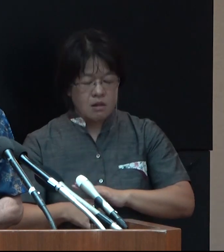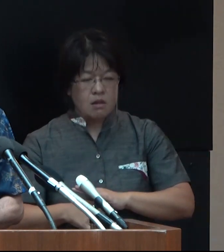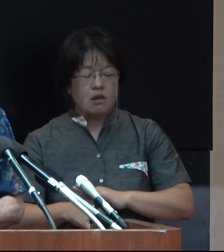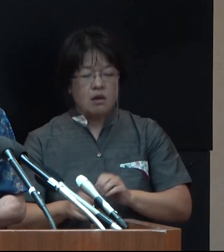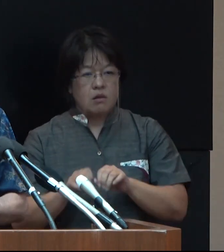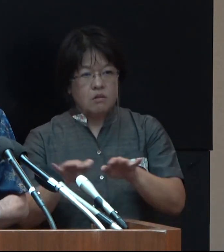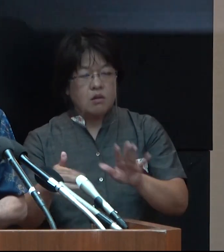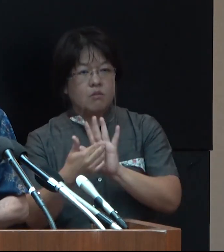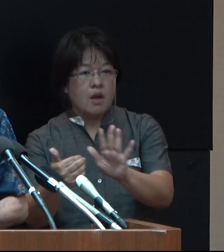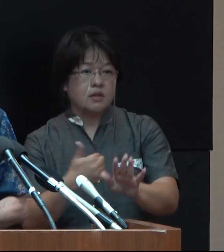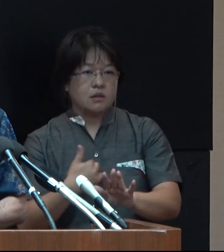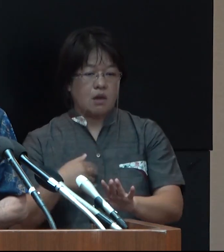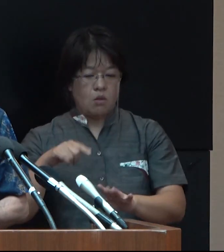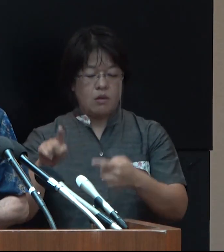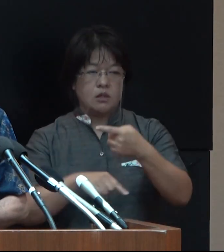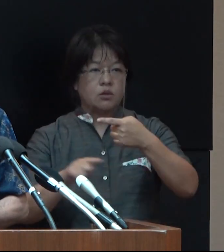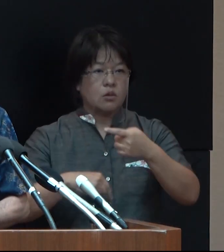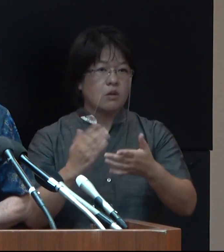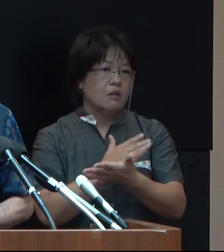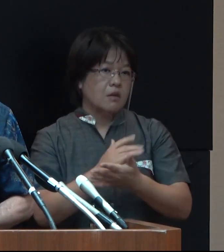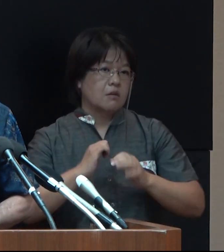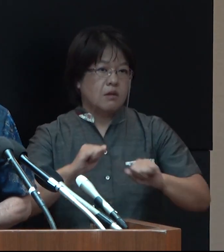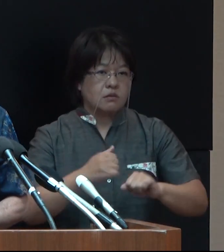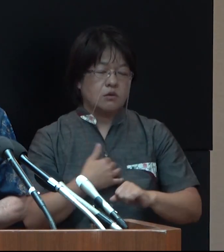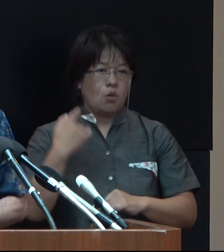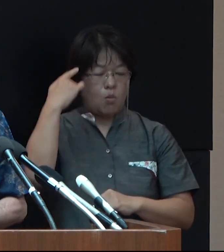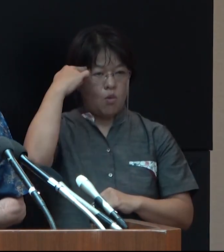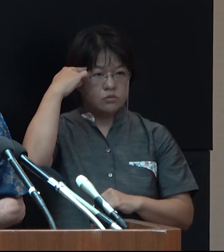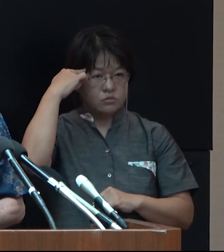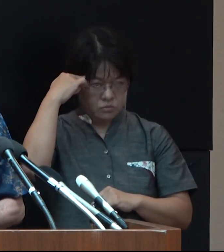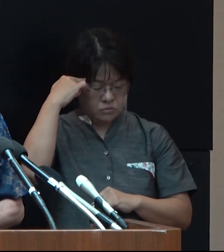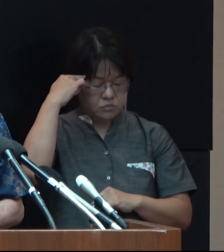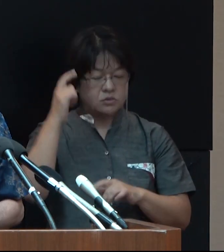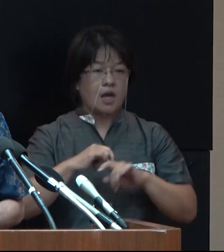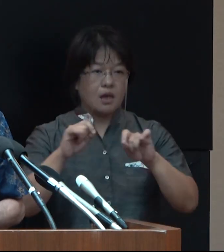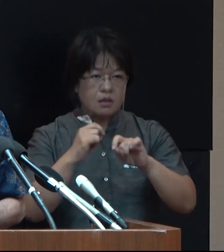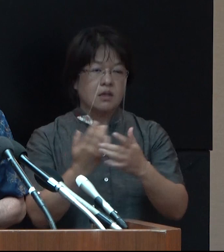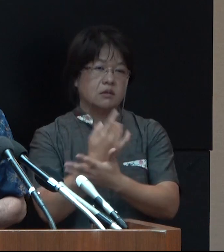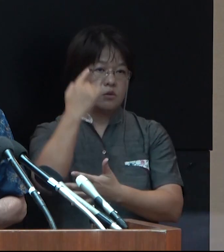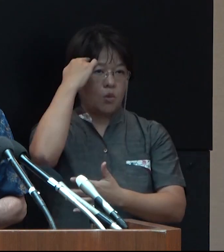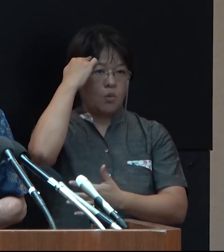がよしやろうという気持ちで頑張っていただいたからに他なりません。